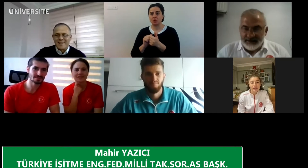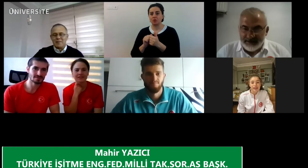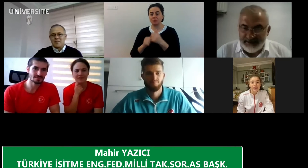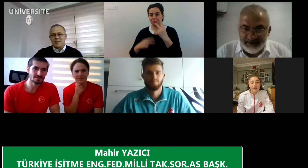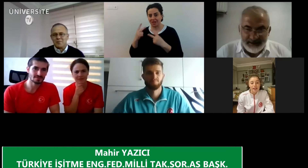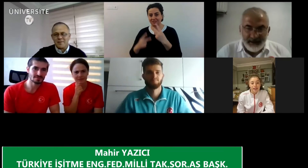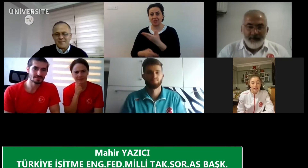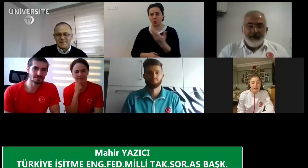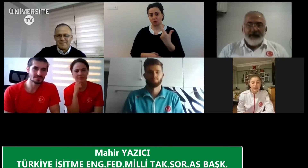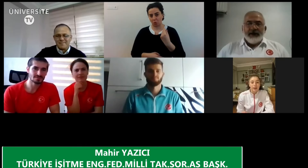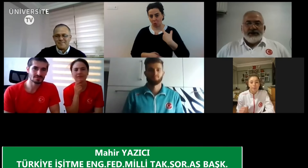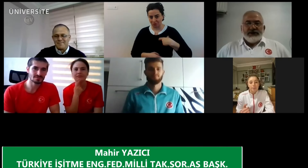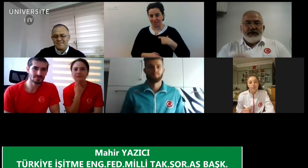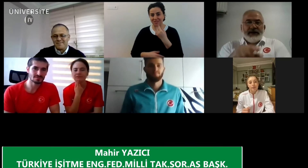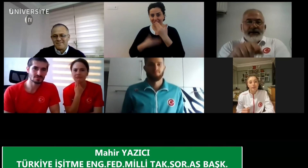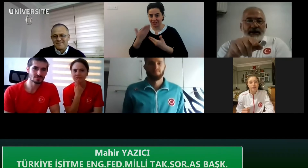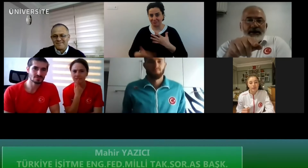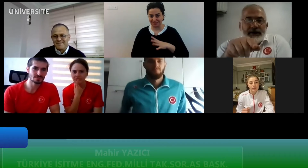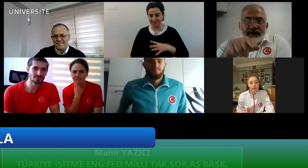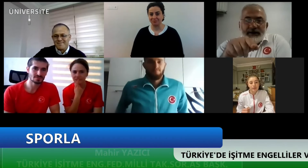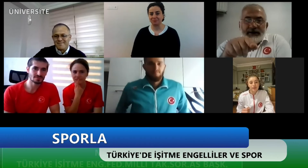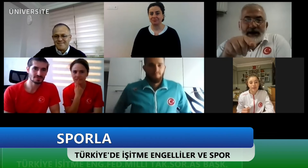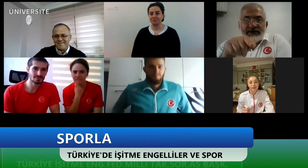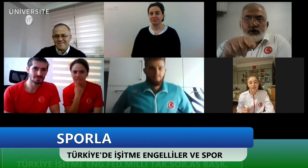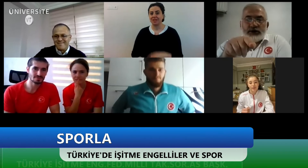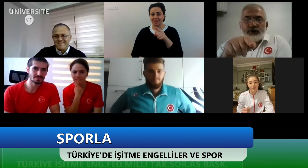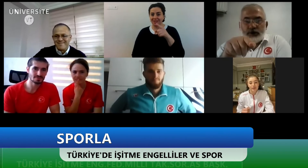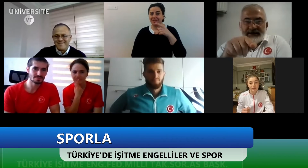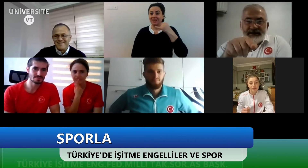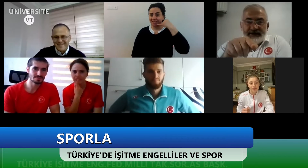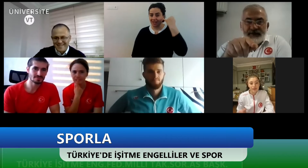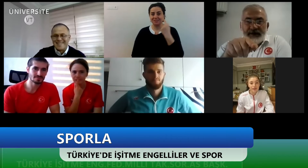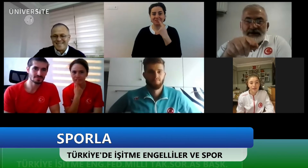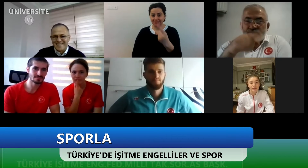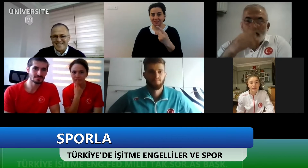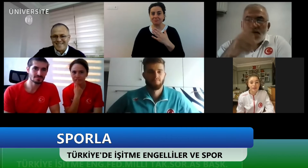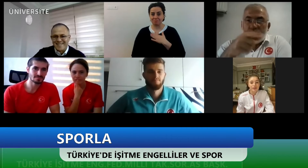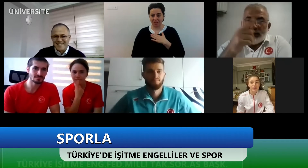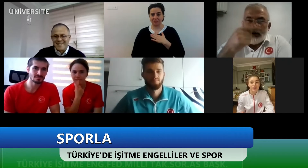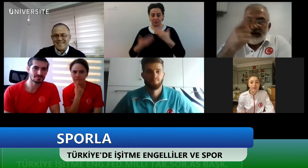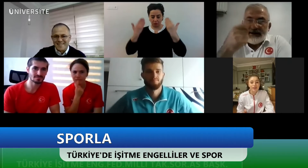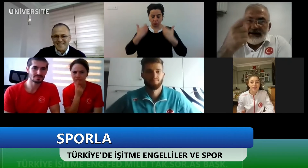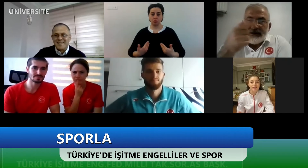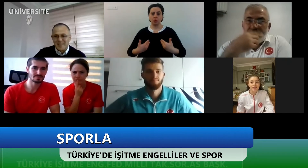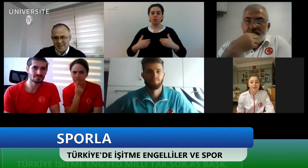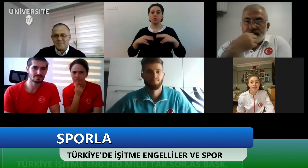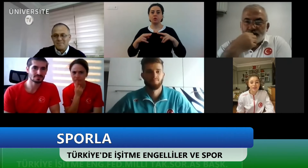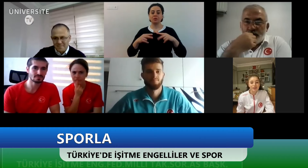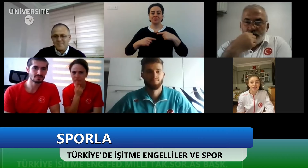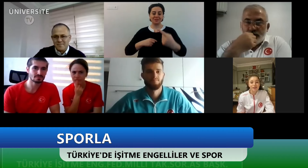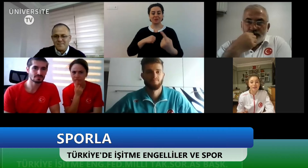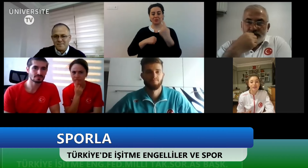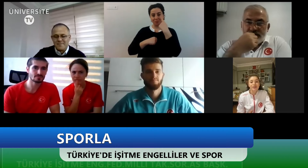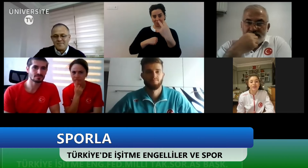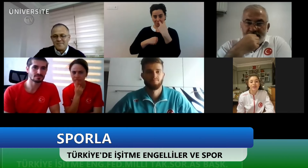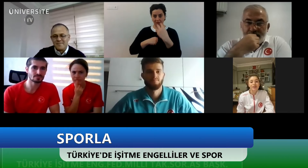Evet, evet başkan, buyurun. Şimdi Yasin orada söyledi. Ben bir rol model olarak ileride